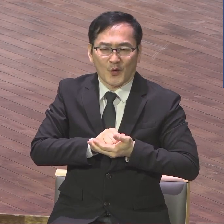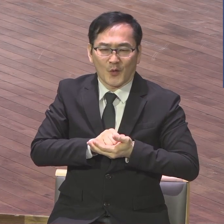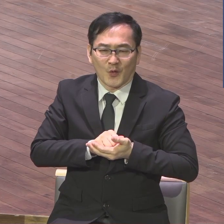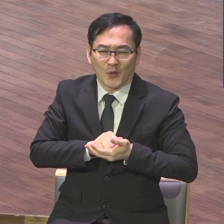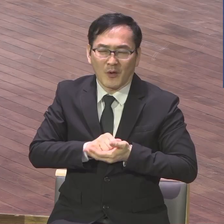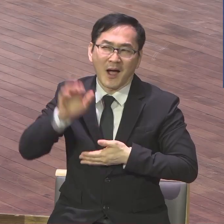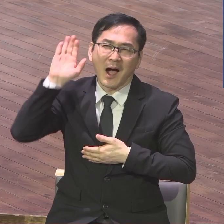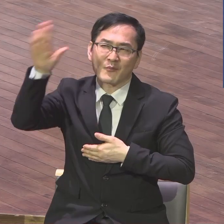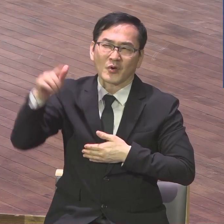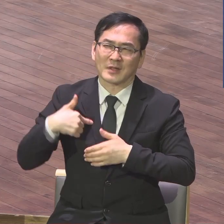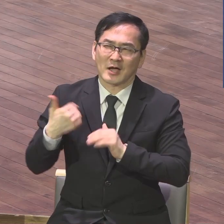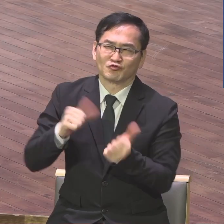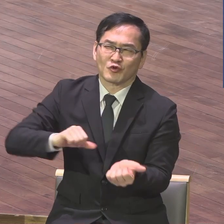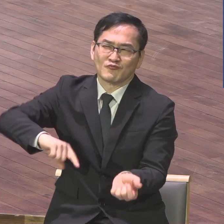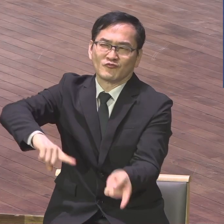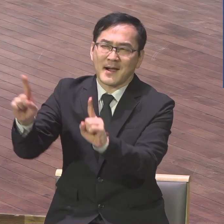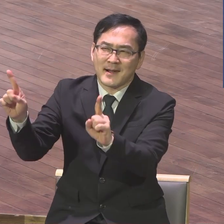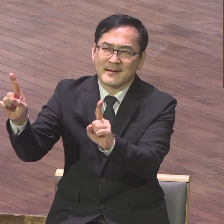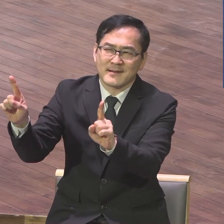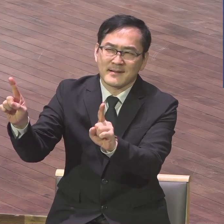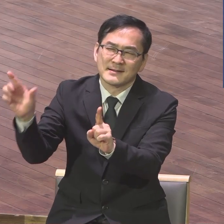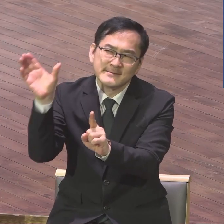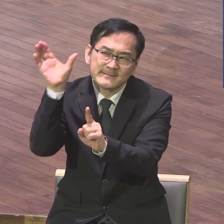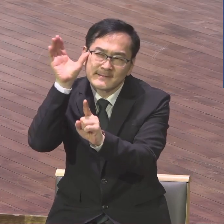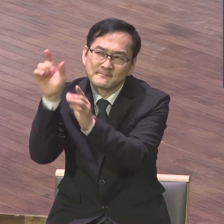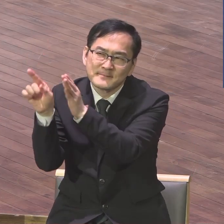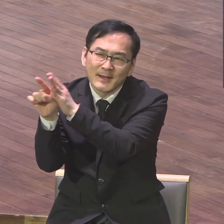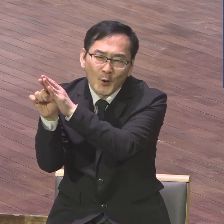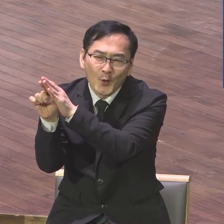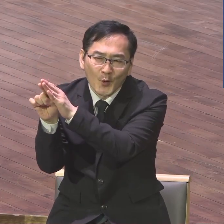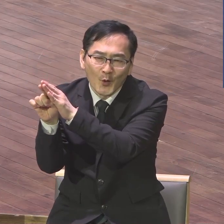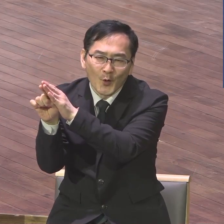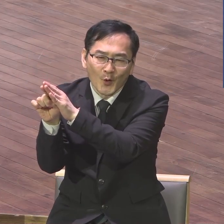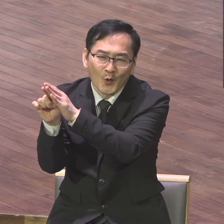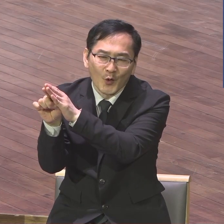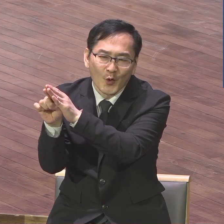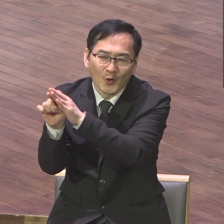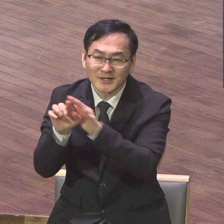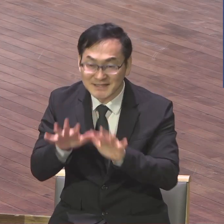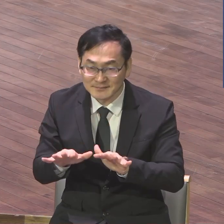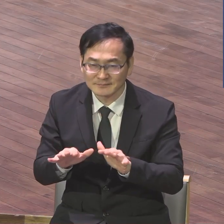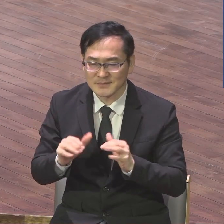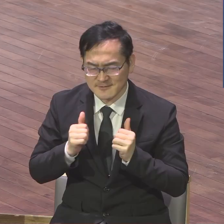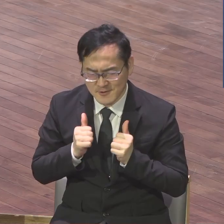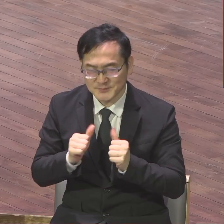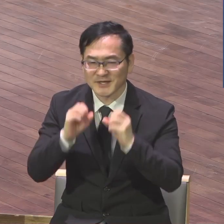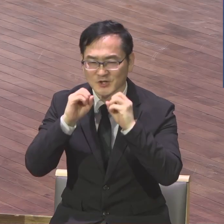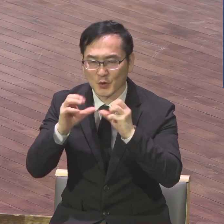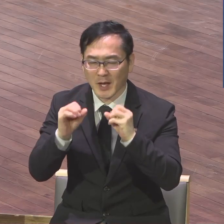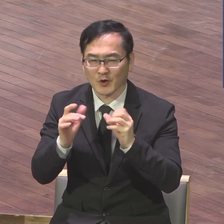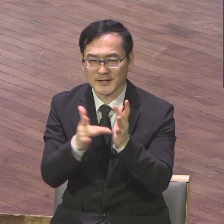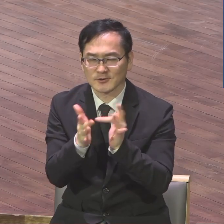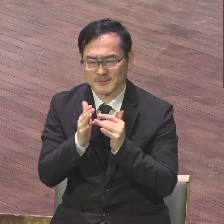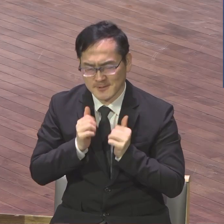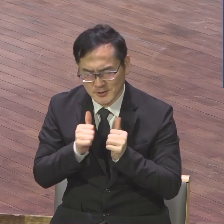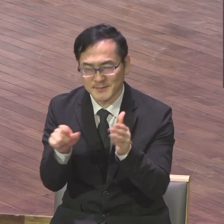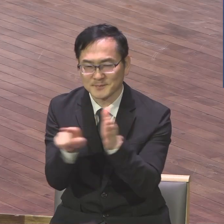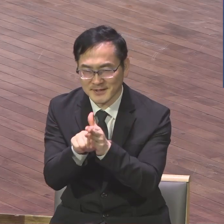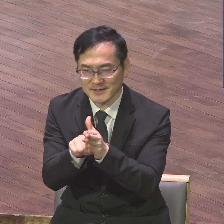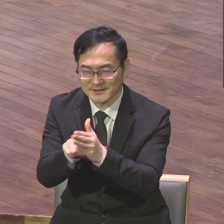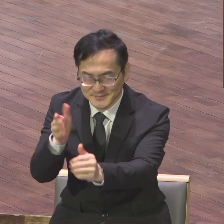나의 부활을 향해서 멋있고 힘차게 달려가는 삶이 되기를 주님으로